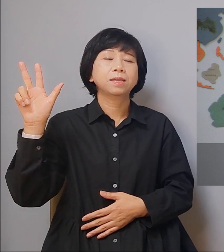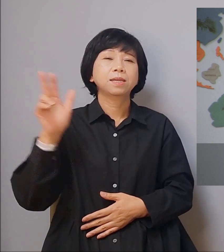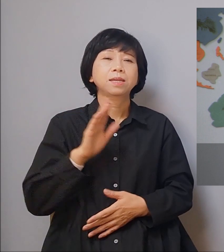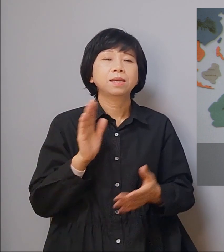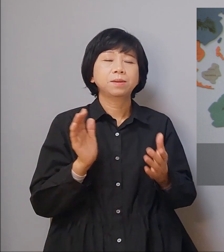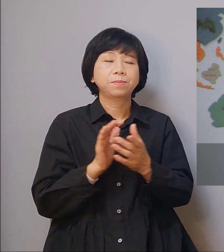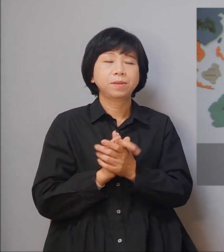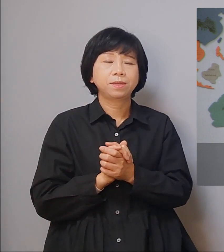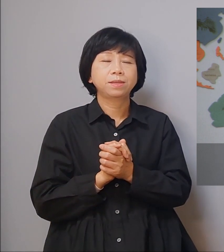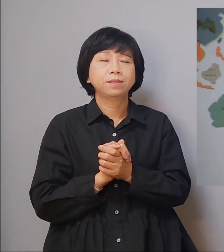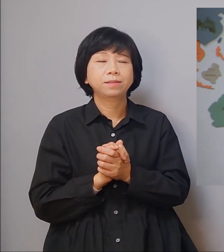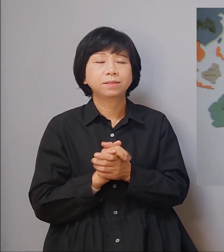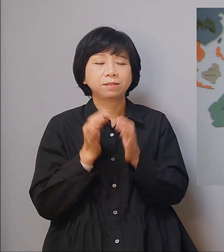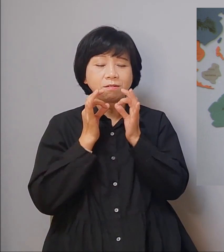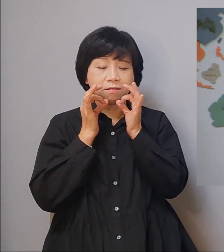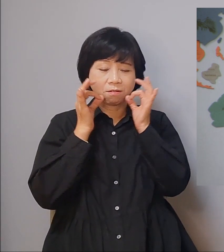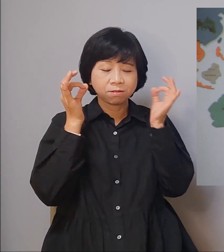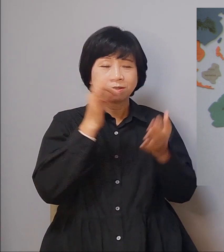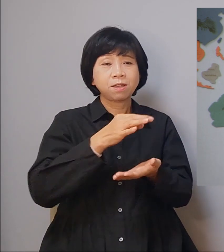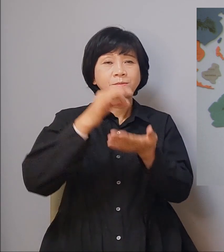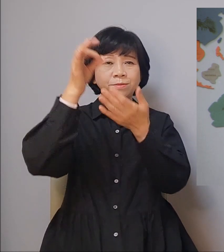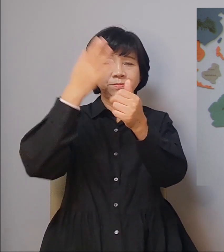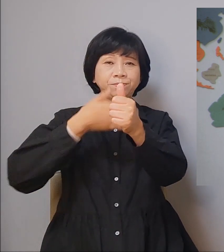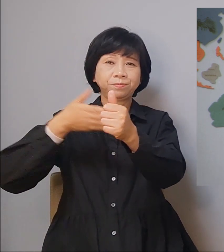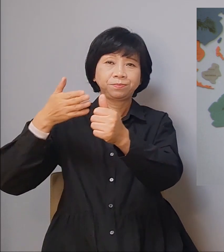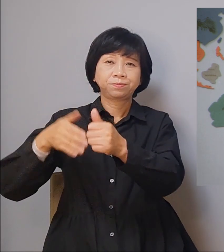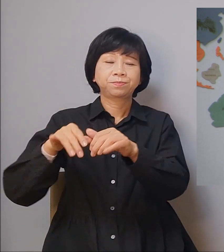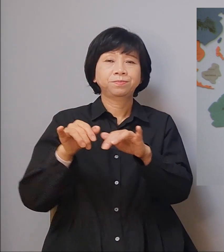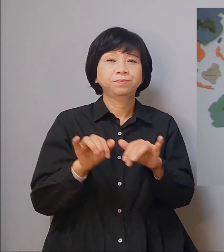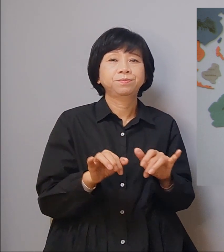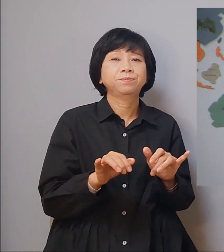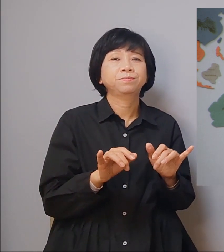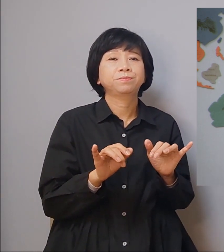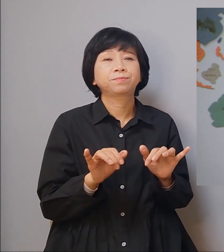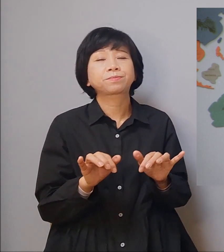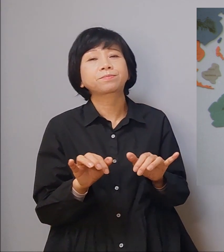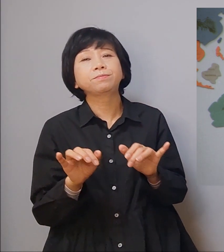섬기리. 아멘. 우리 정성껏 준비한 예물 드립니다.